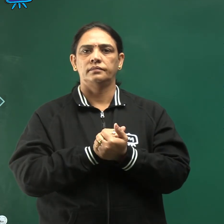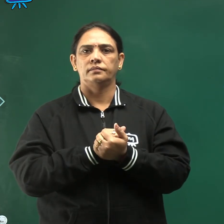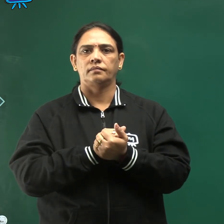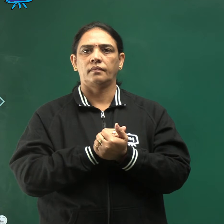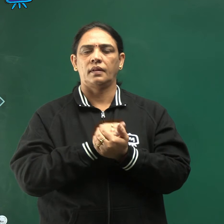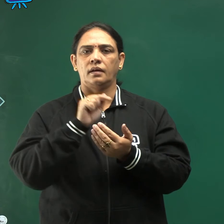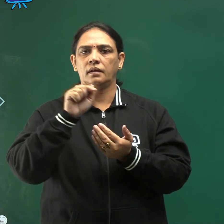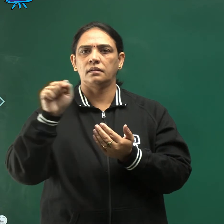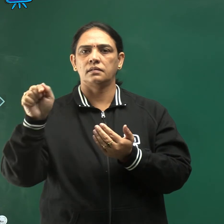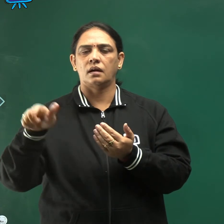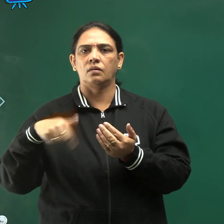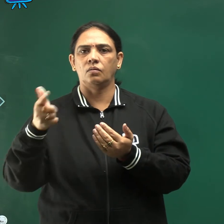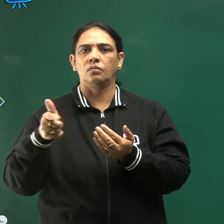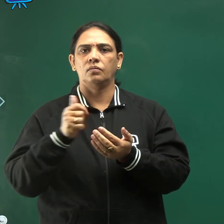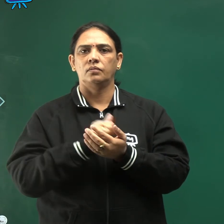रेगिस्तान को